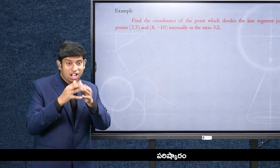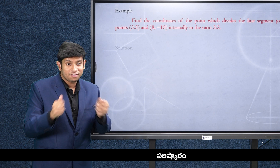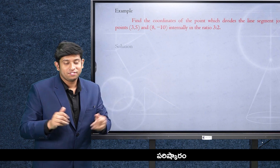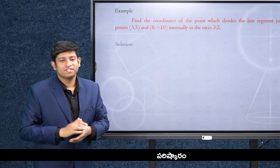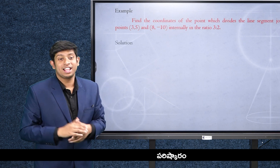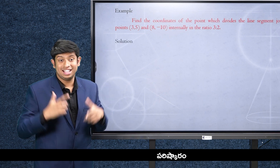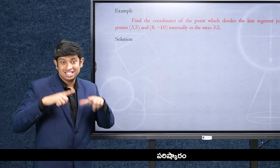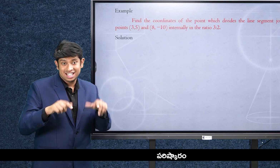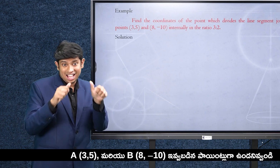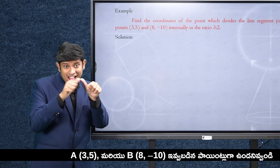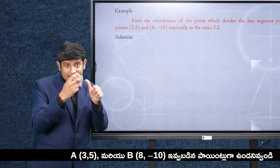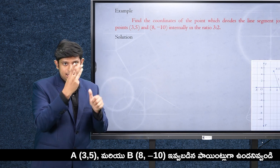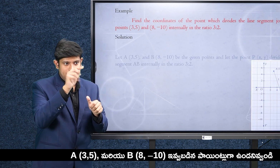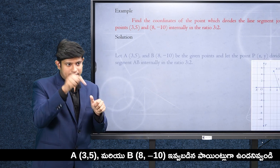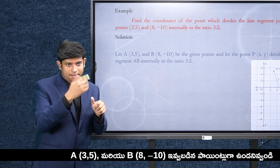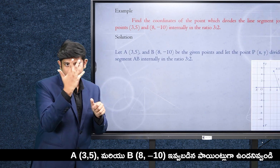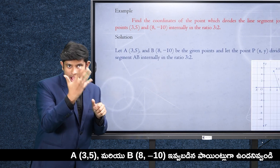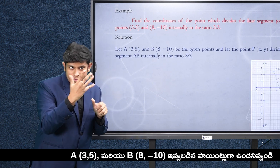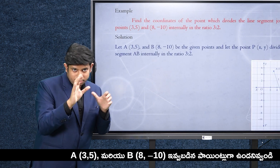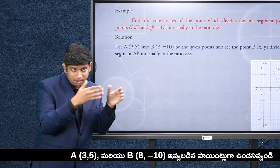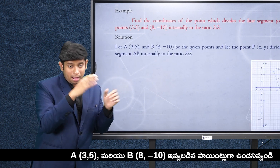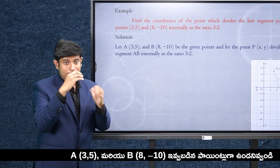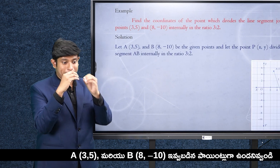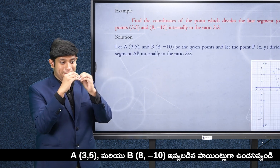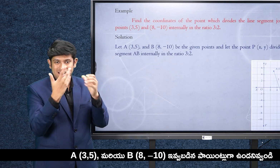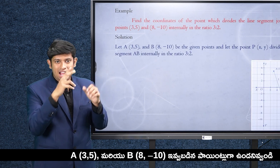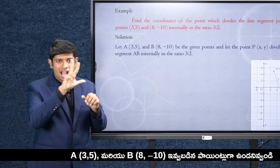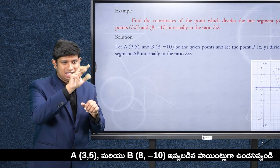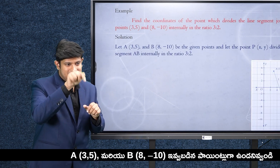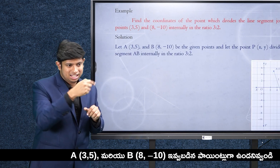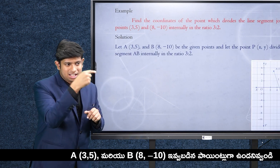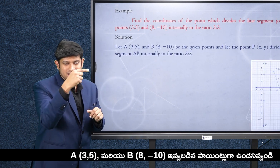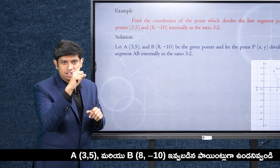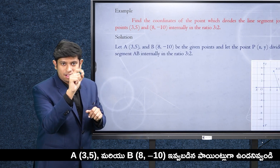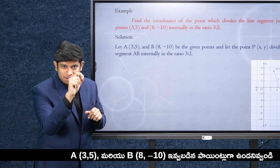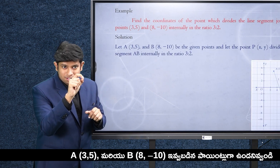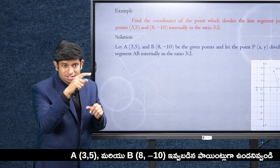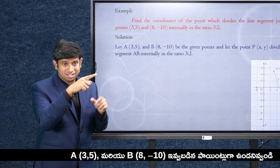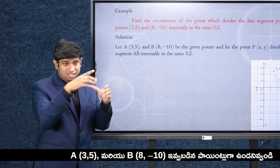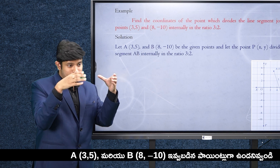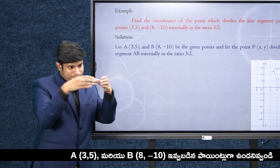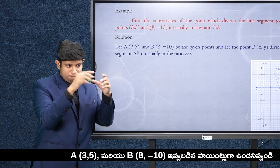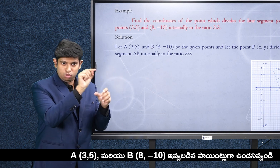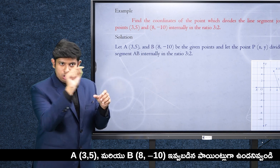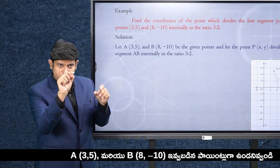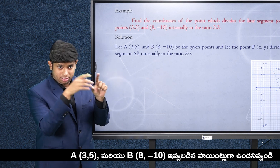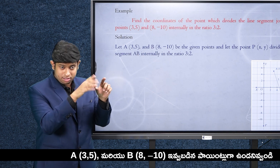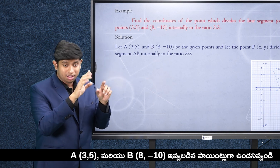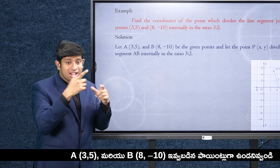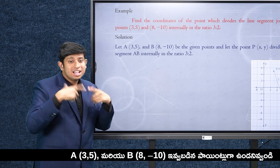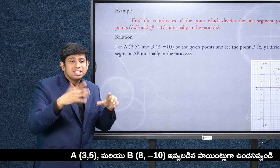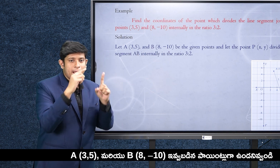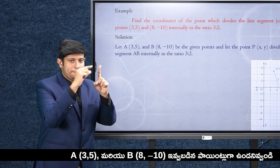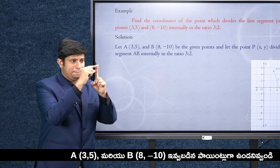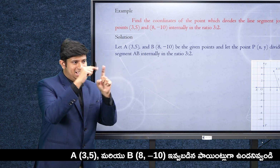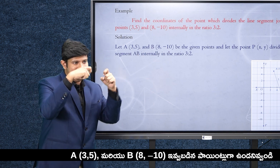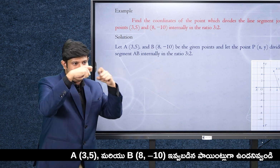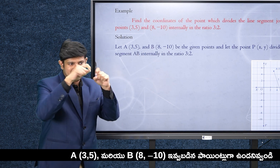పరిష్కారం ఏ 3 5 మరియు బి 8-10 ఇవ్వబడిన పాయింట్లుగా